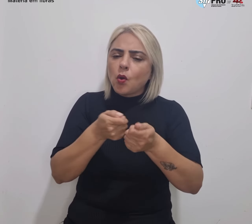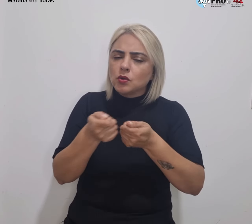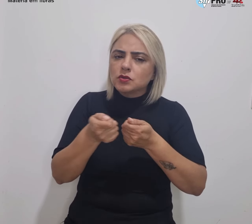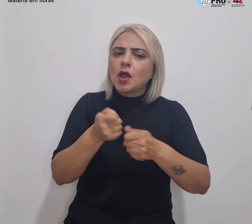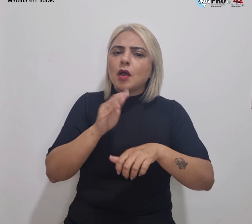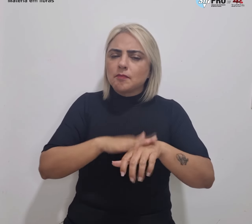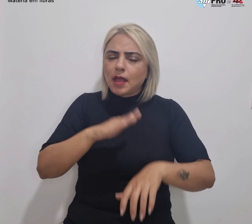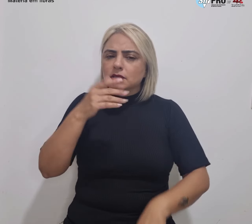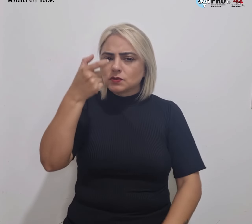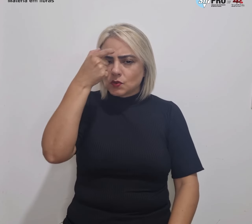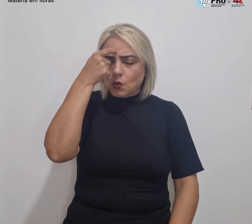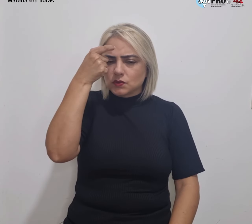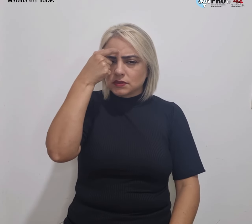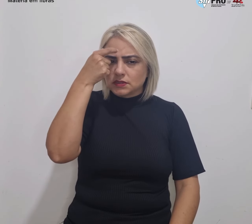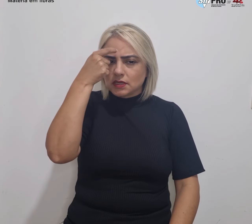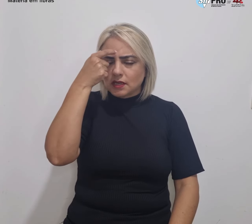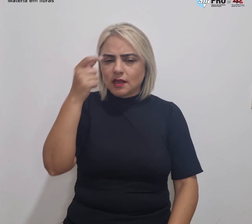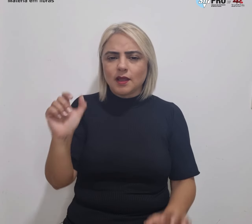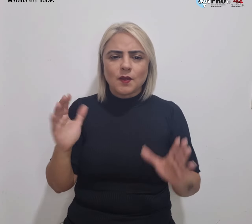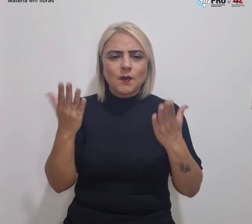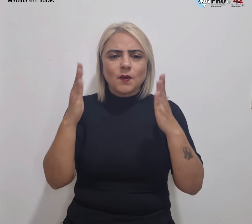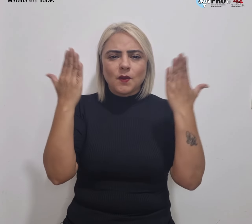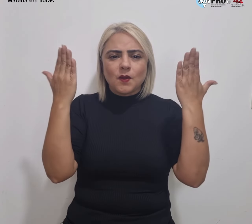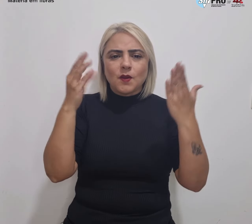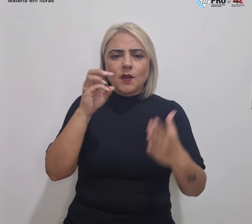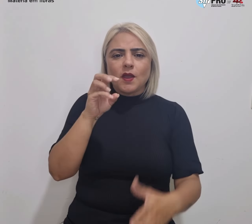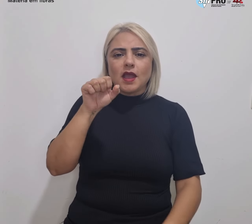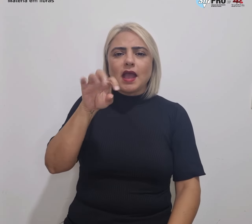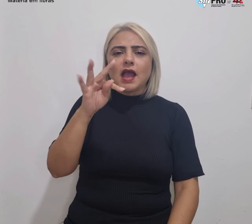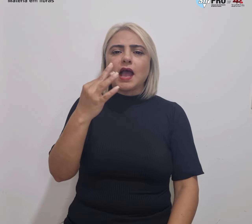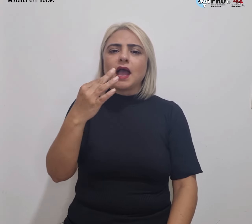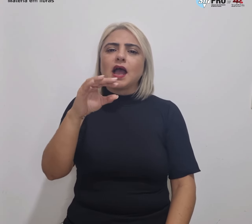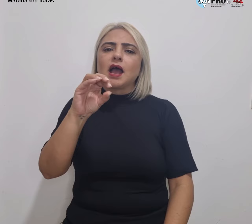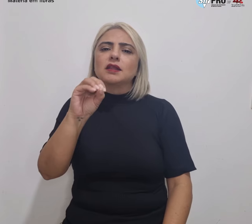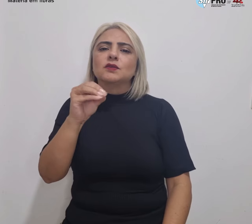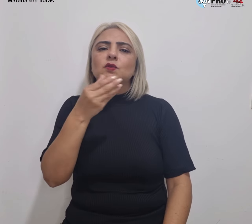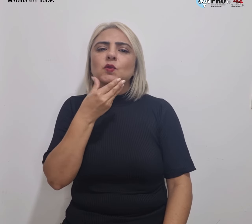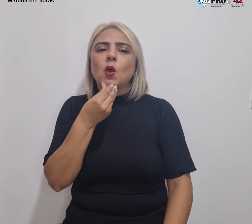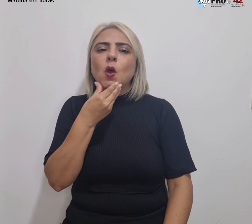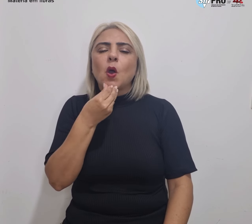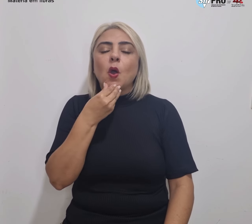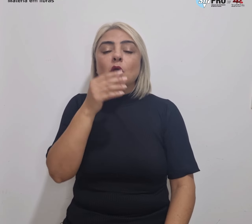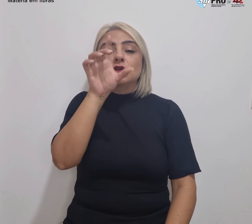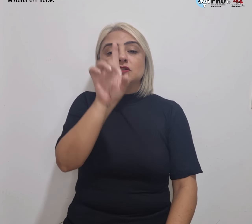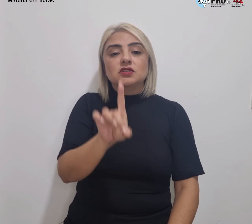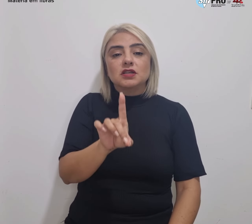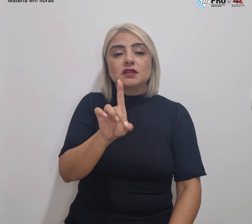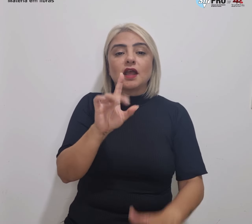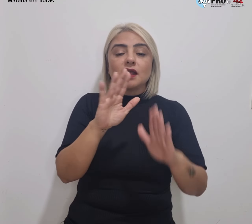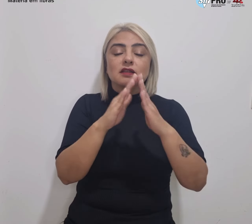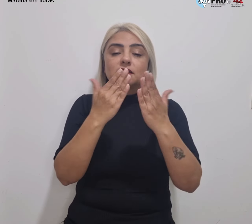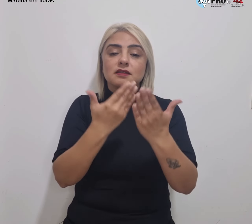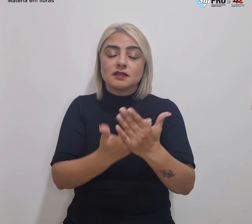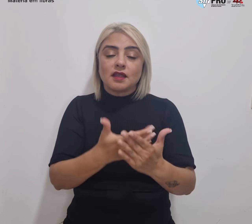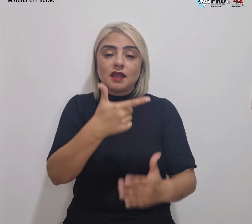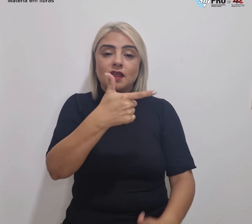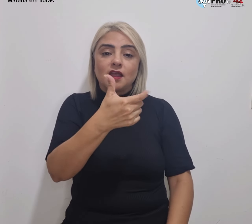consciência comemora Antônio Carlos Paes de Souza diretor da Escola Classe 26 de